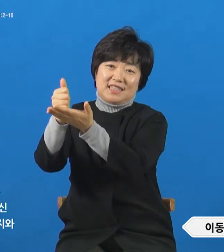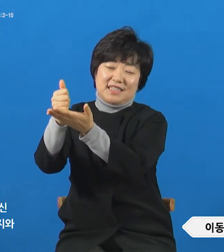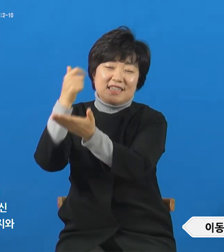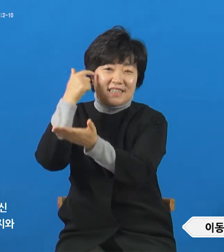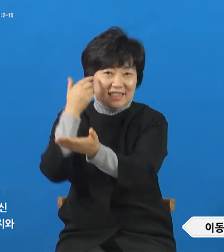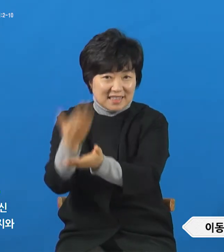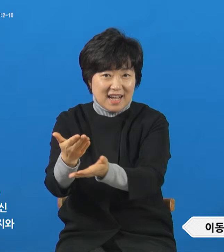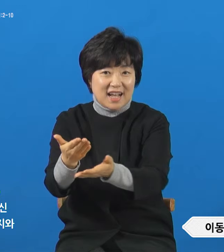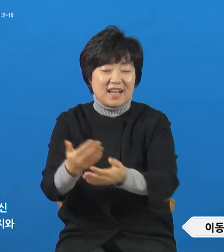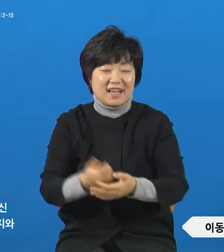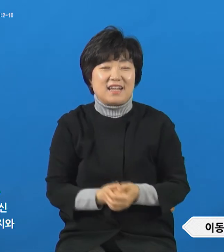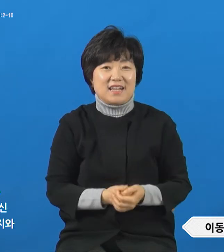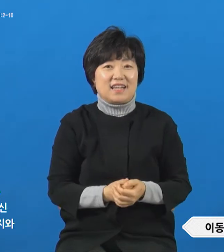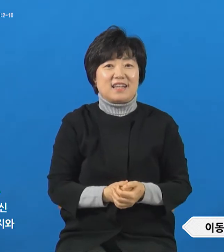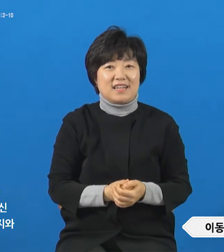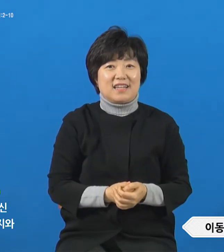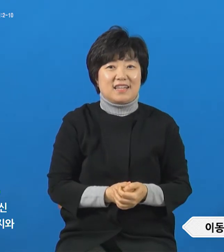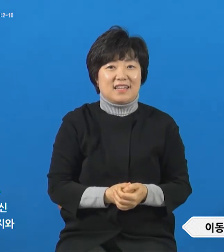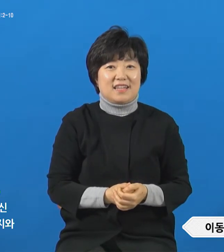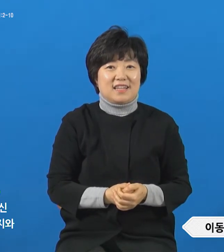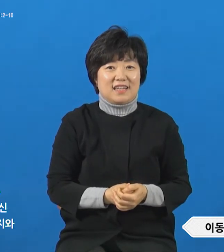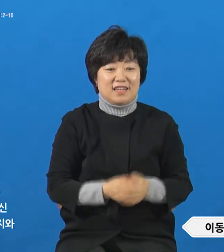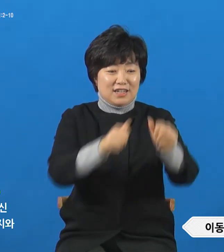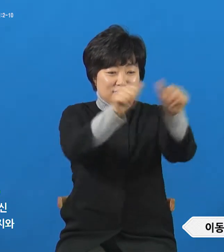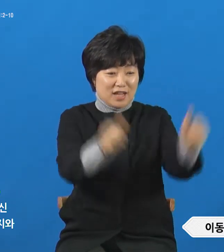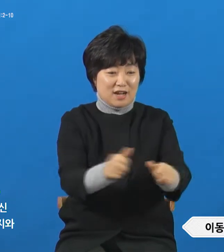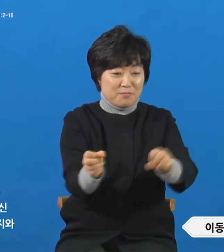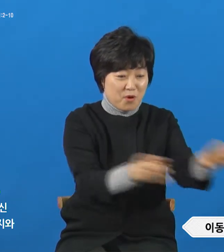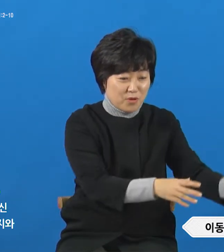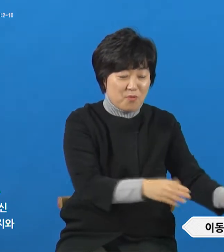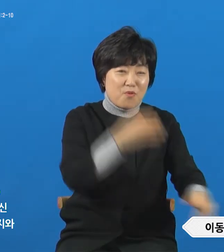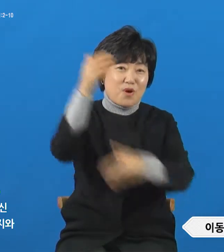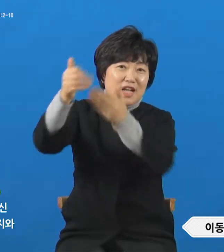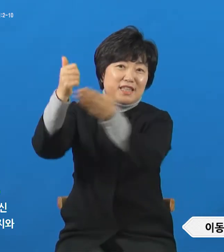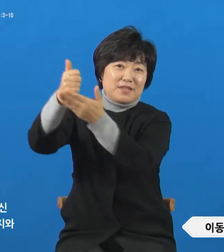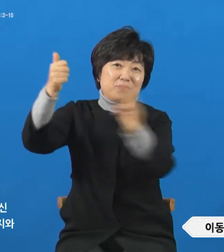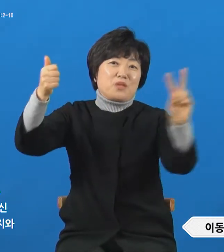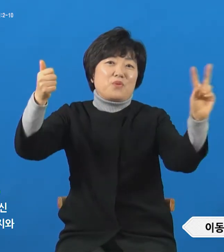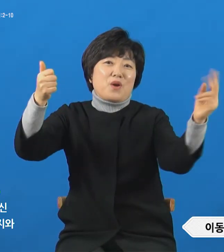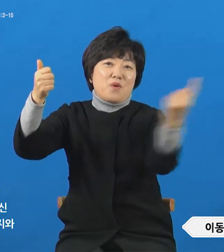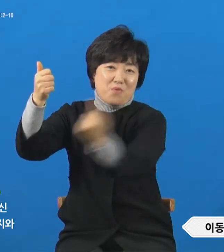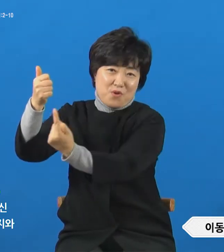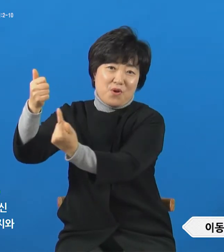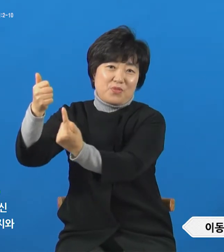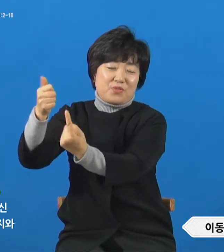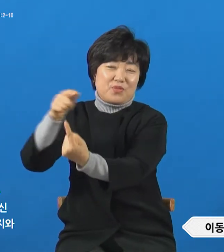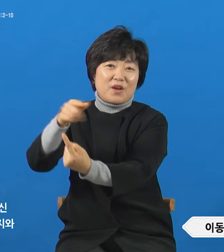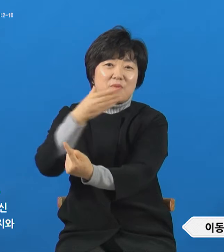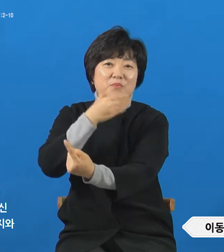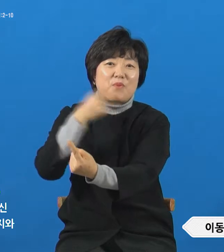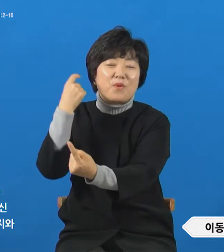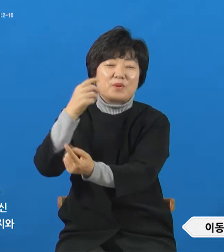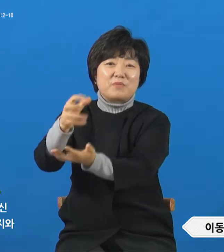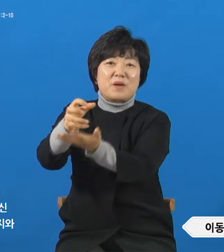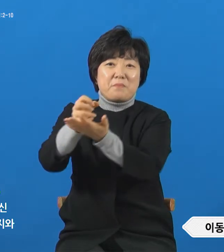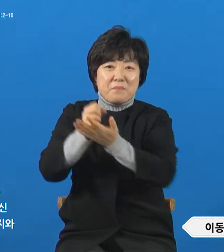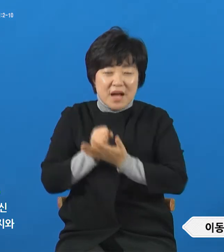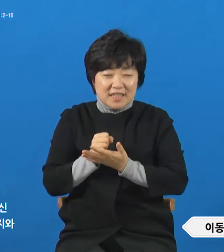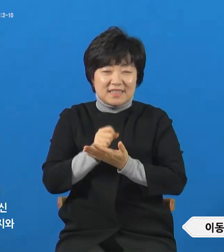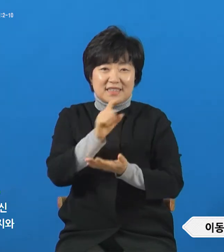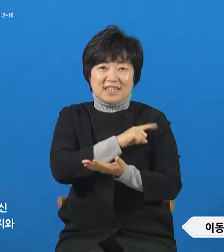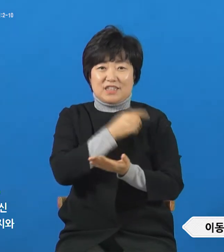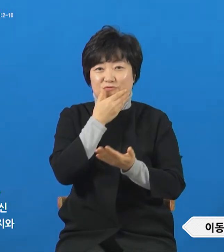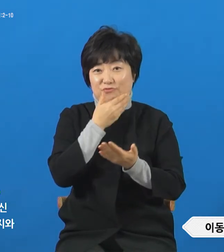섬기는지와 것까지. 네, 우상을 버리고 하나님께로 돌아온 것, 이것이 복음을 받아들인